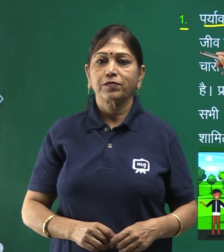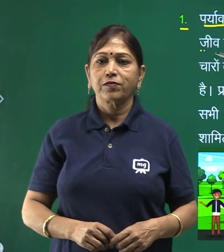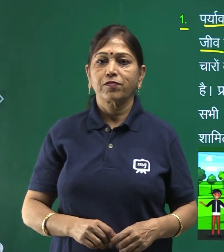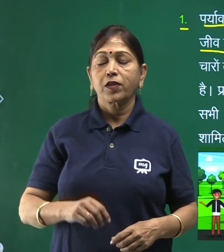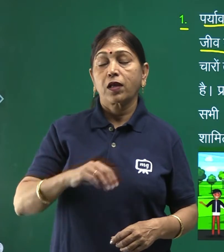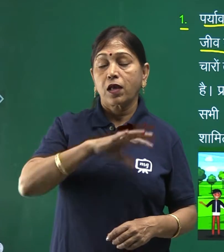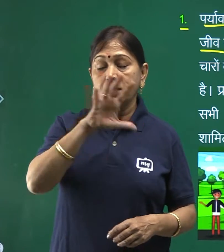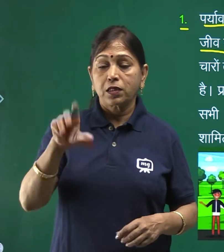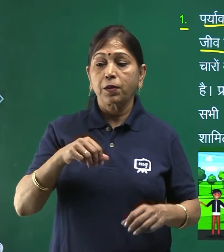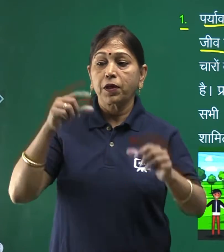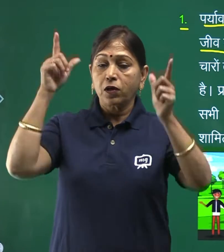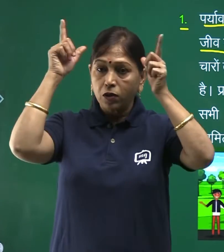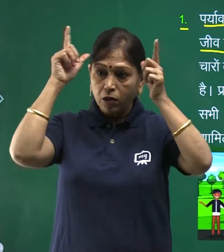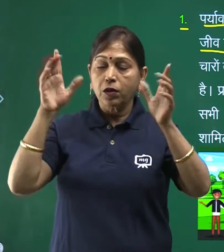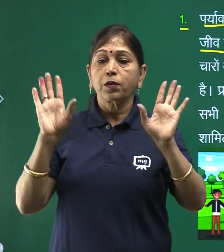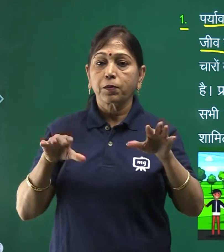प्रत्येक जीव के साथ